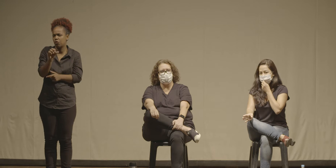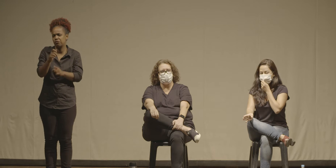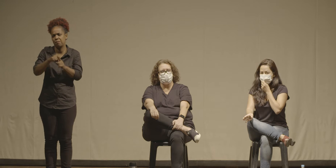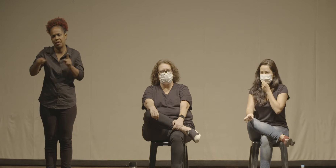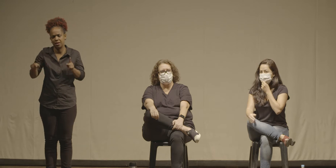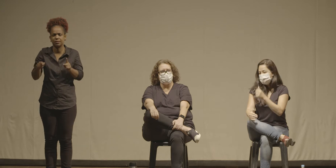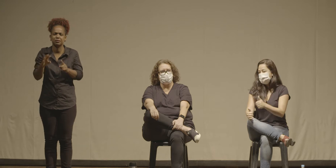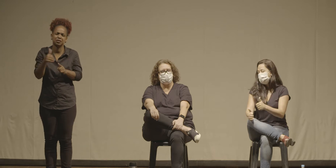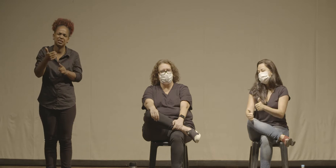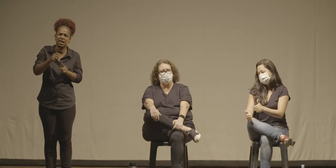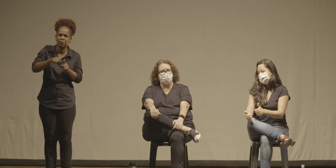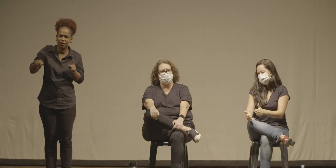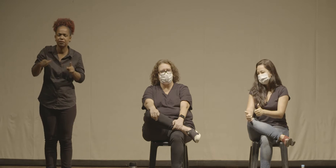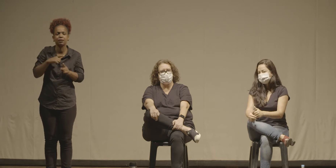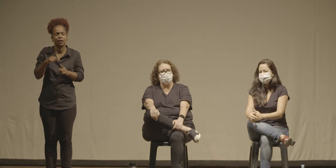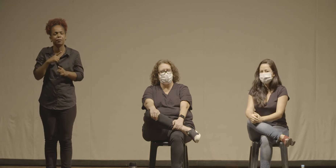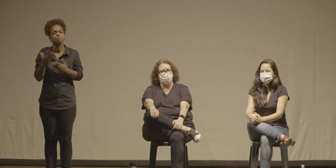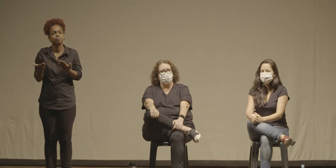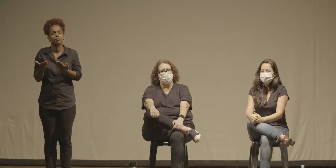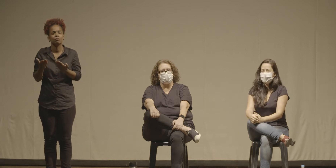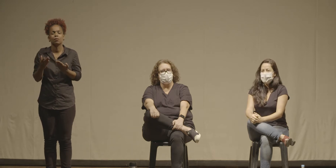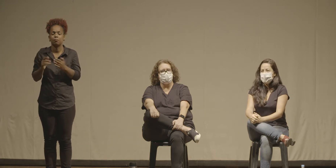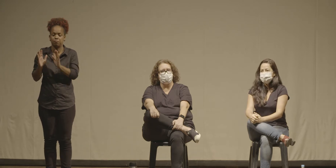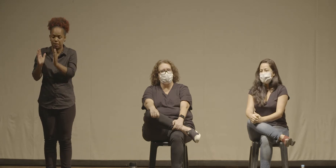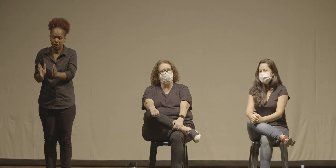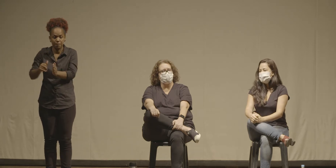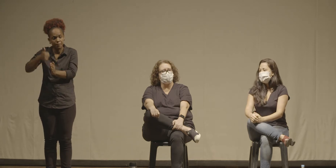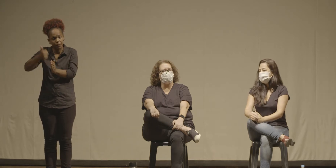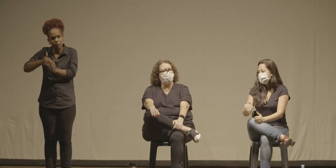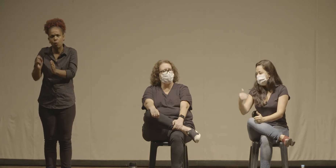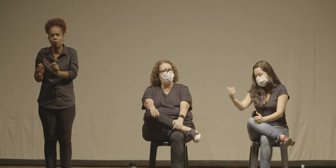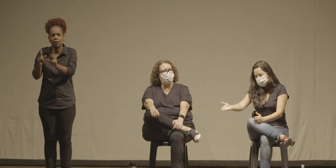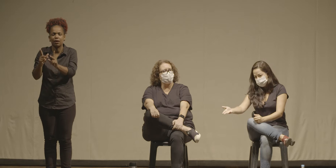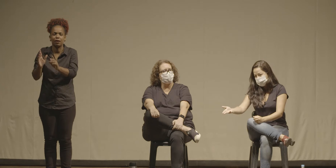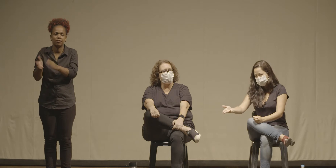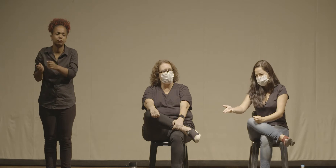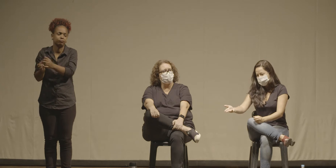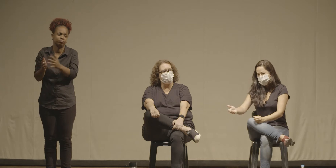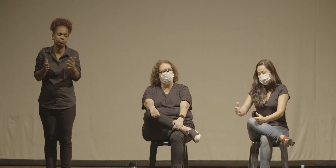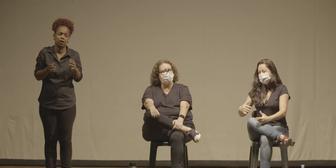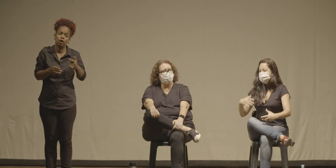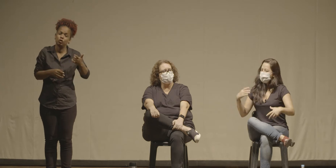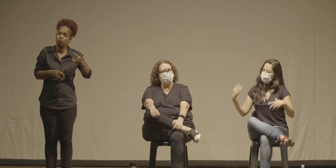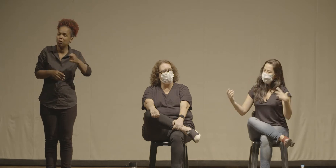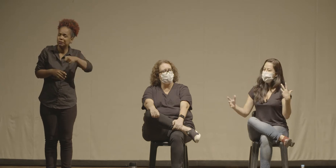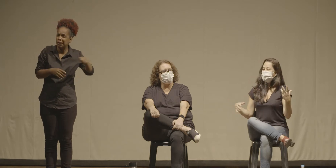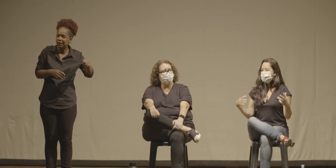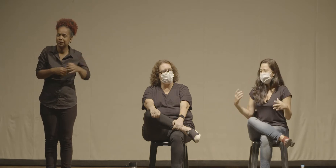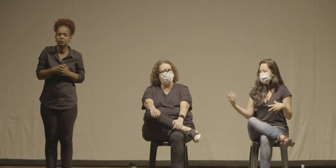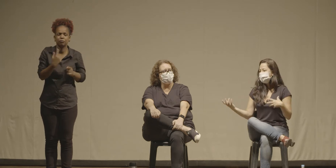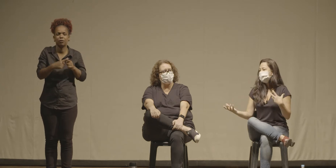meses, para um primeiro corte ok, às vezes ele se estende para 12, porque as pessoas